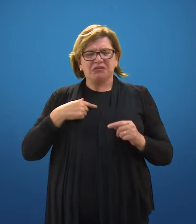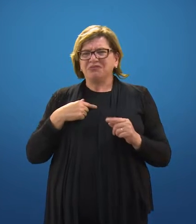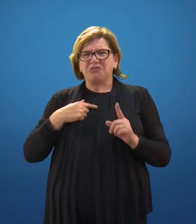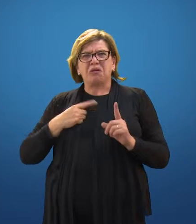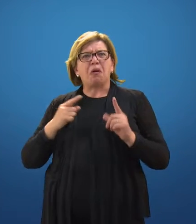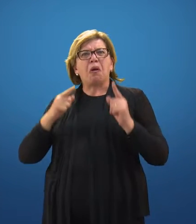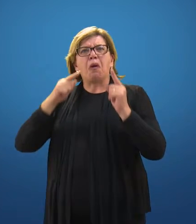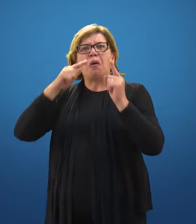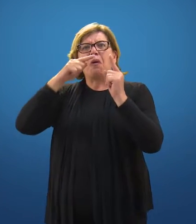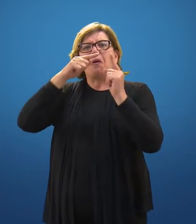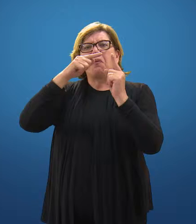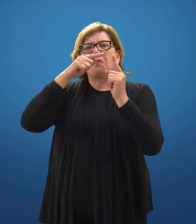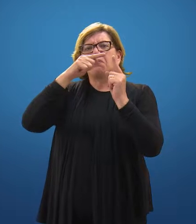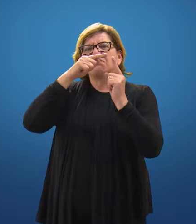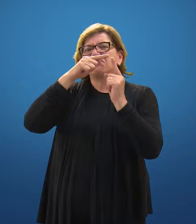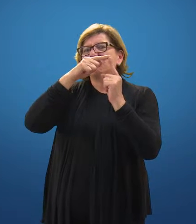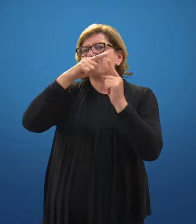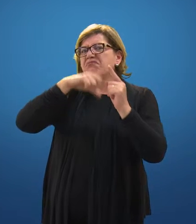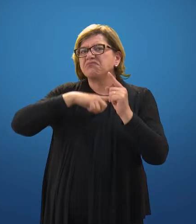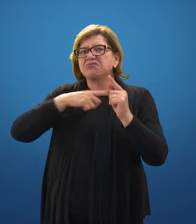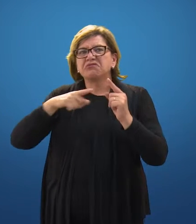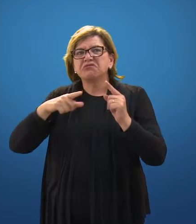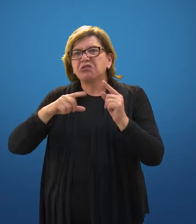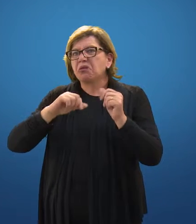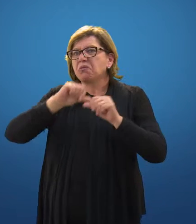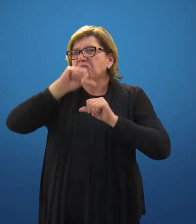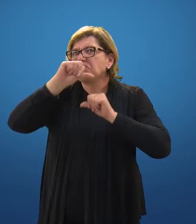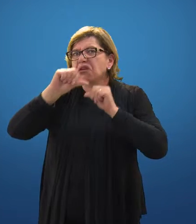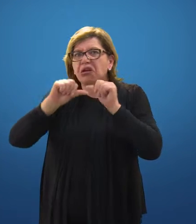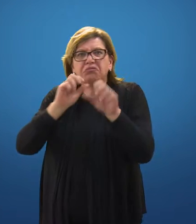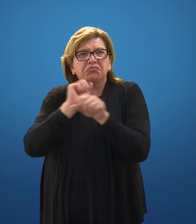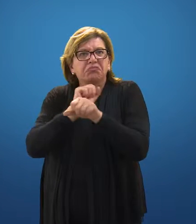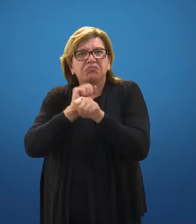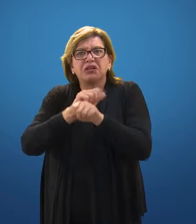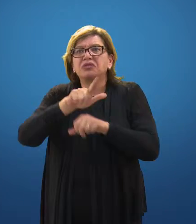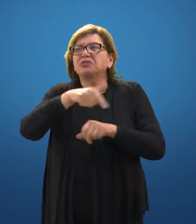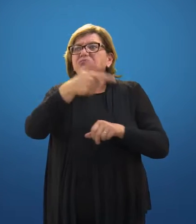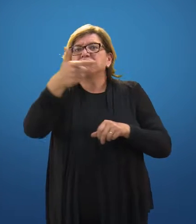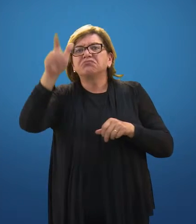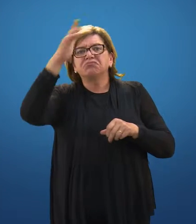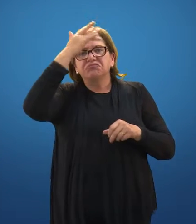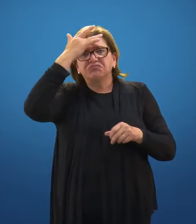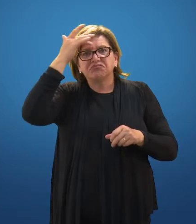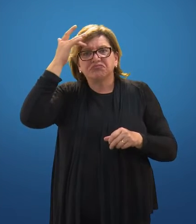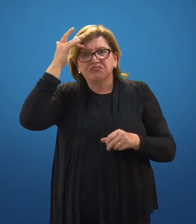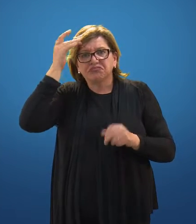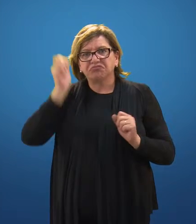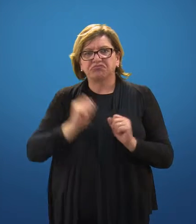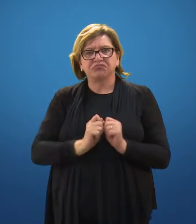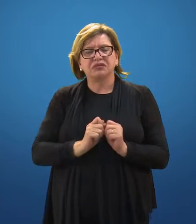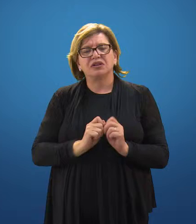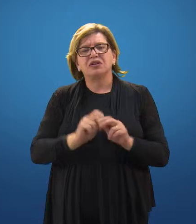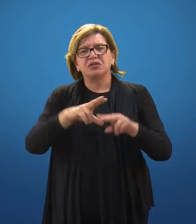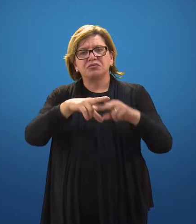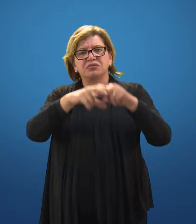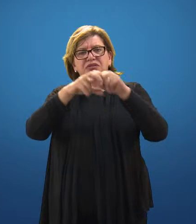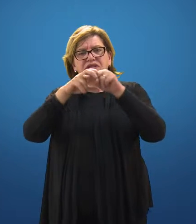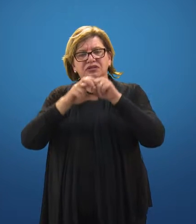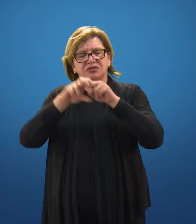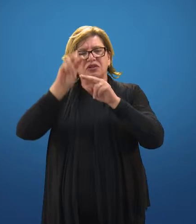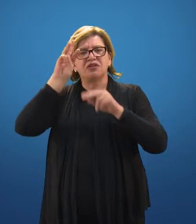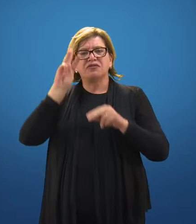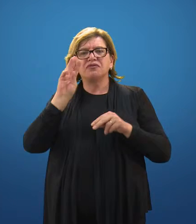visando uma reação de outra pessoa, de outro indivíduo da sociedade. Por isso, para o